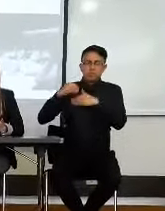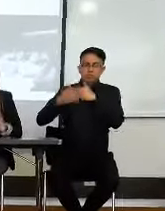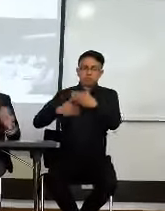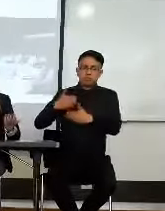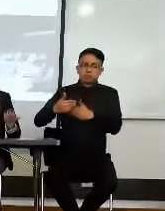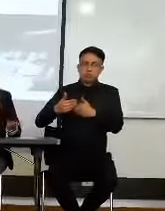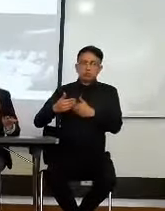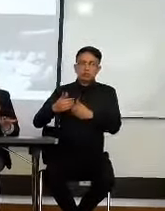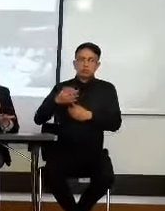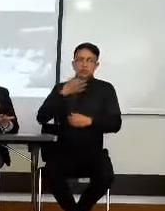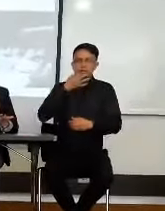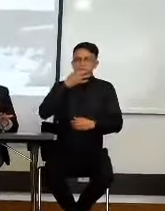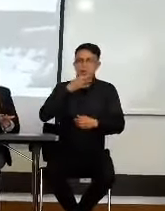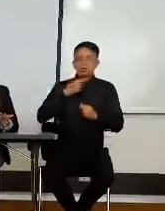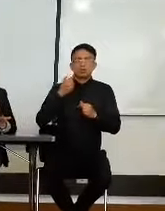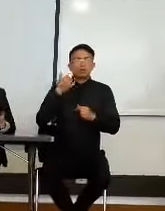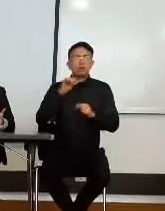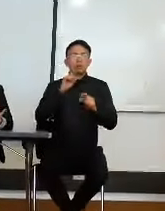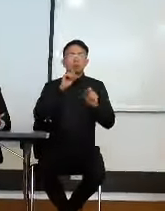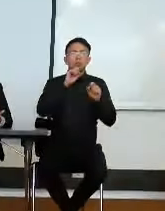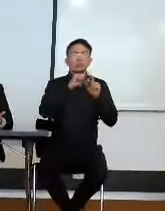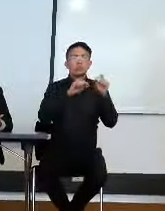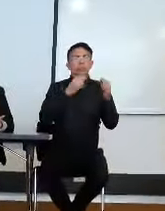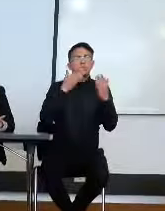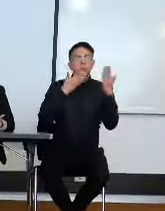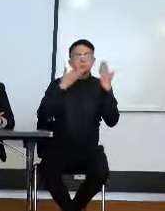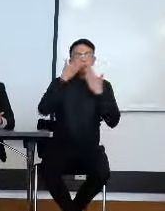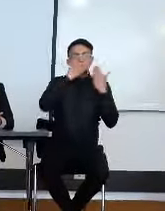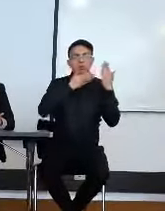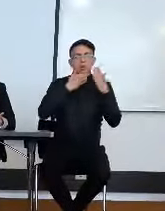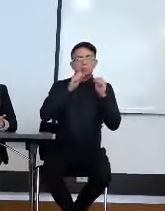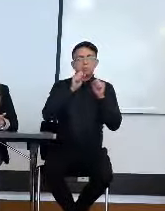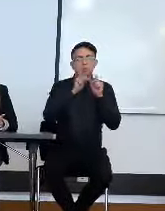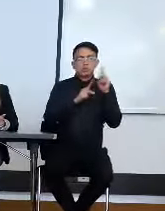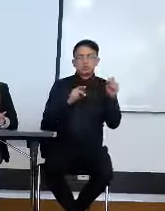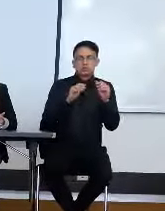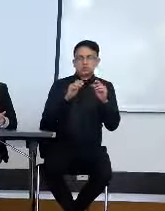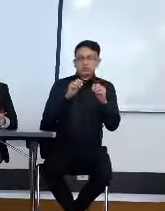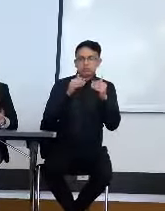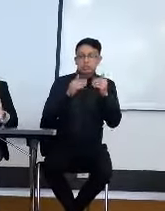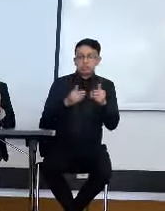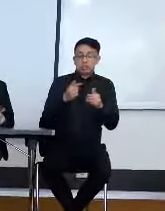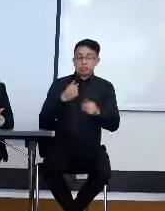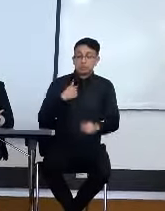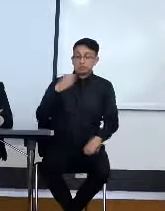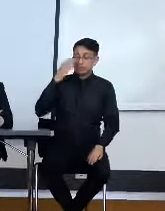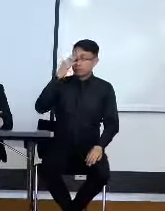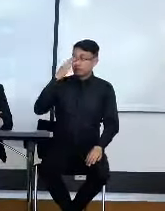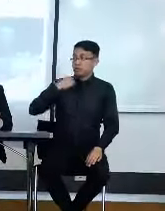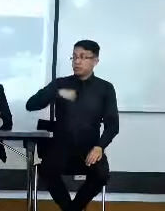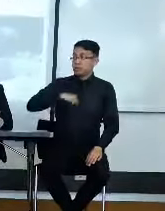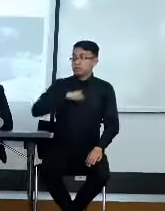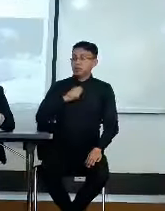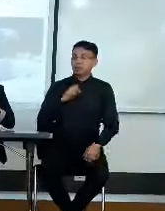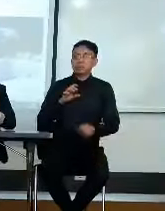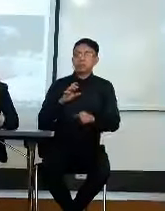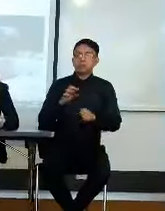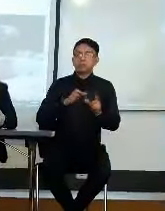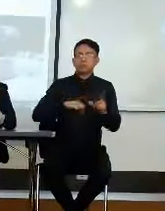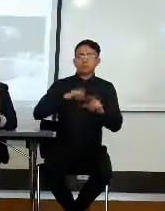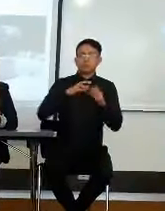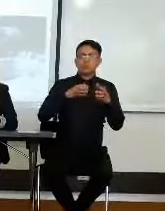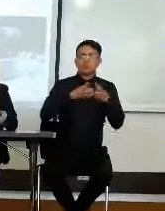y ha sido ya piloteada con personas con discapacidad, ya la hemos probado. Es una herramienta que nos va a facilitar la vida a los profesionales de la salud, ¿cierto? Y